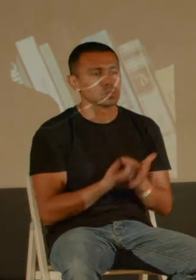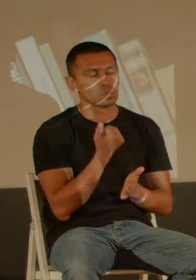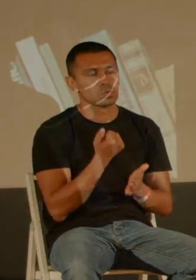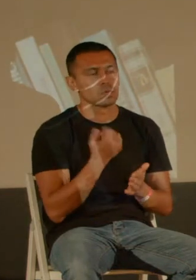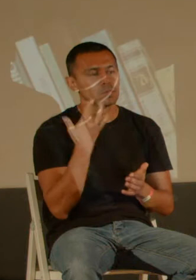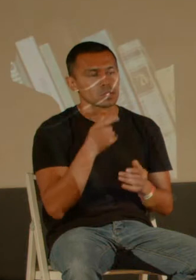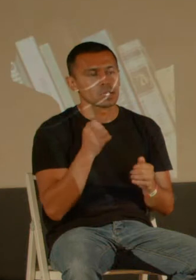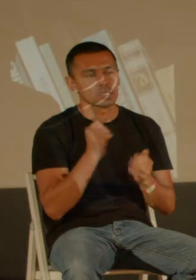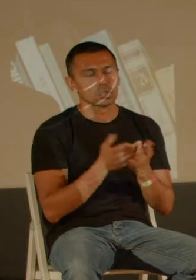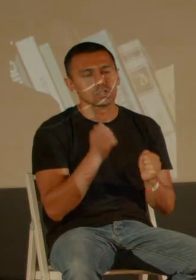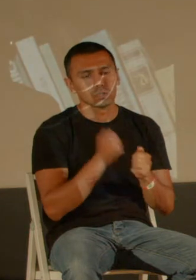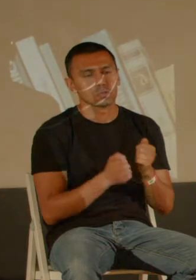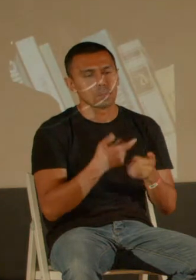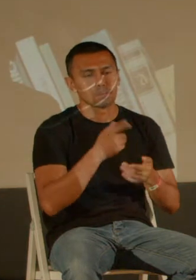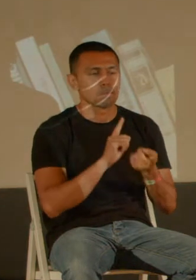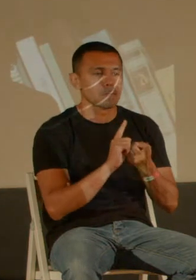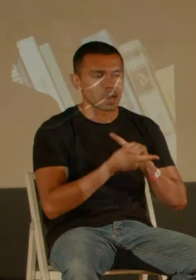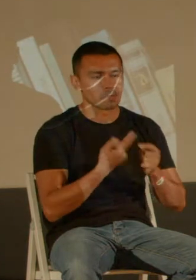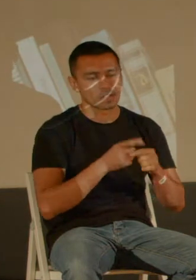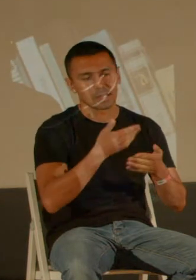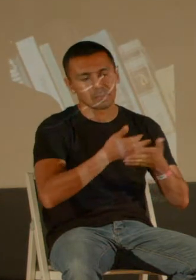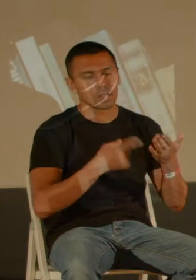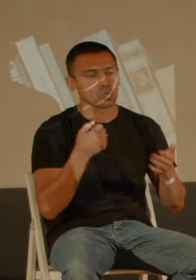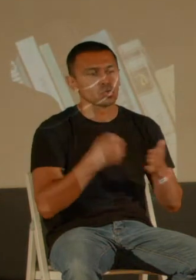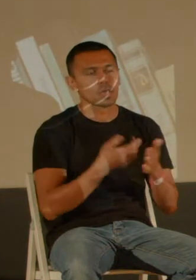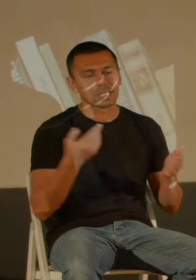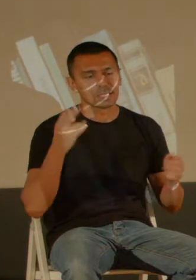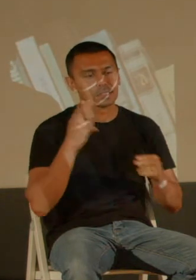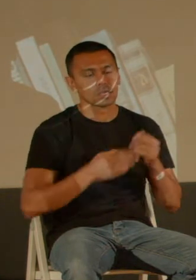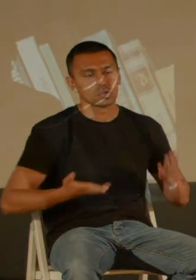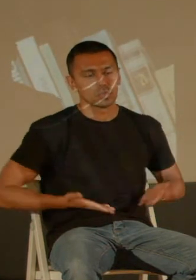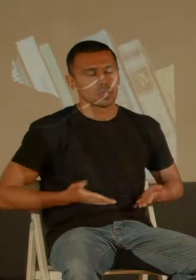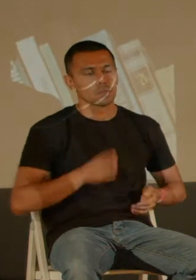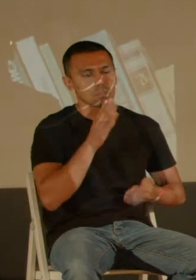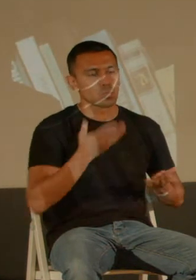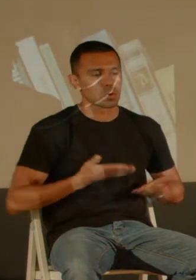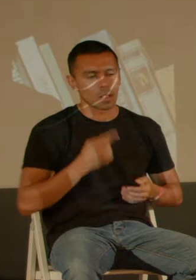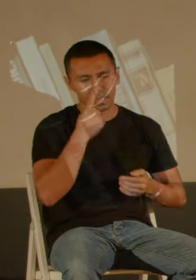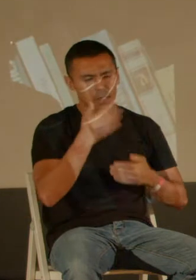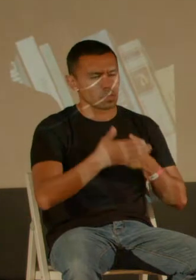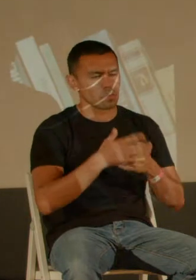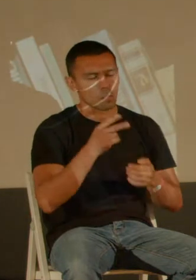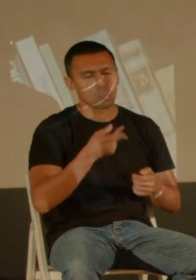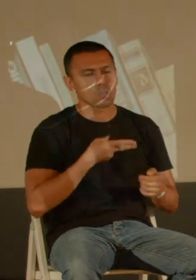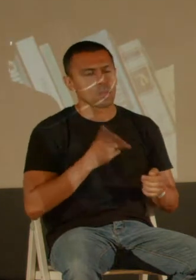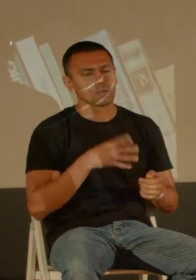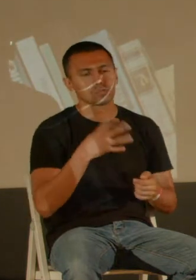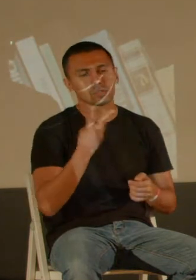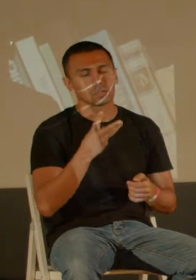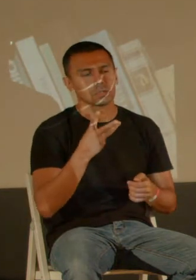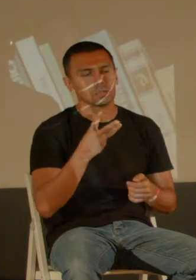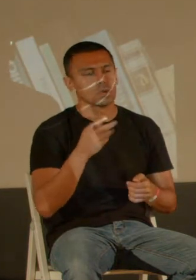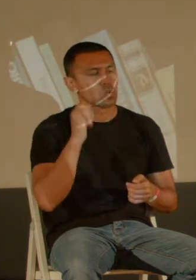книжки часто міняються в тих списках. І навіть до кінця життя, а Керолін прожила недовго, померла вона в 43 роки від